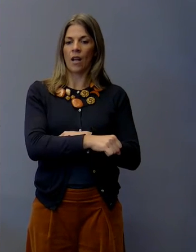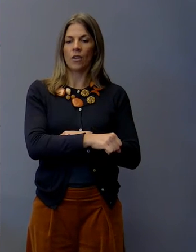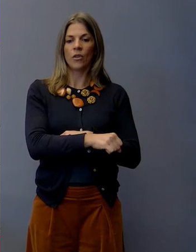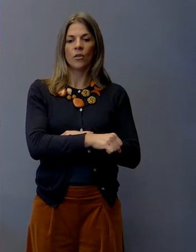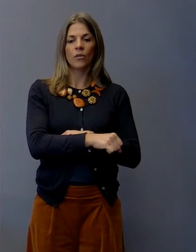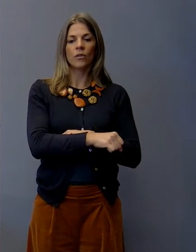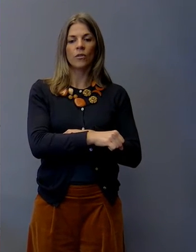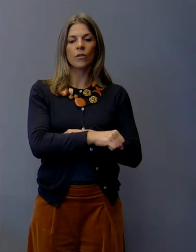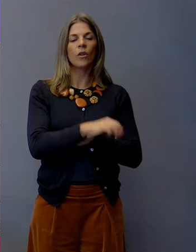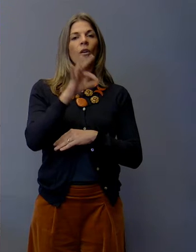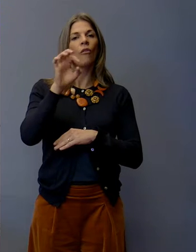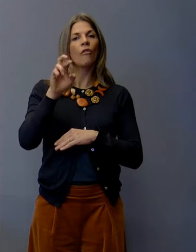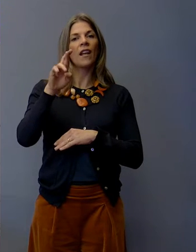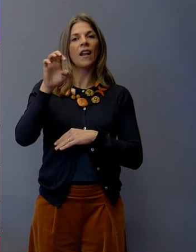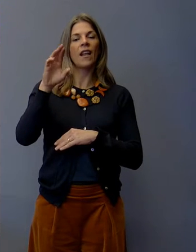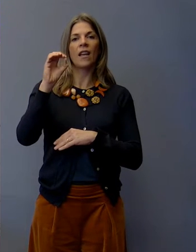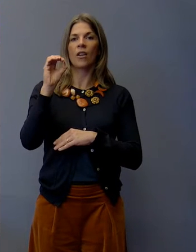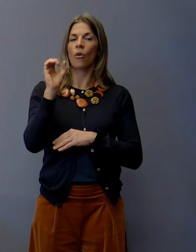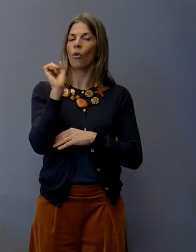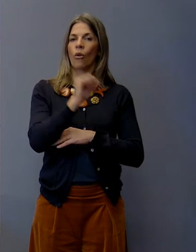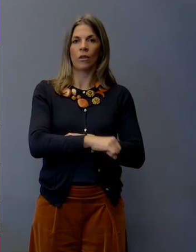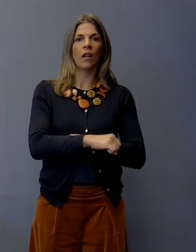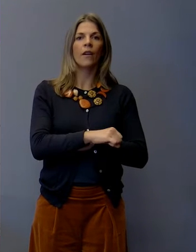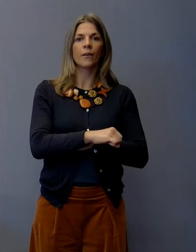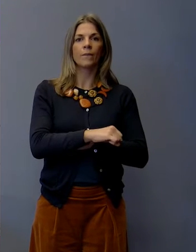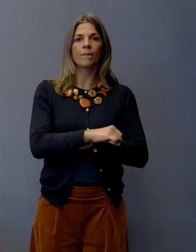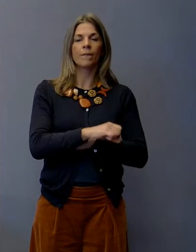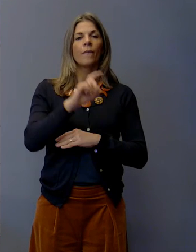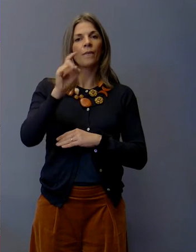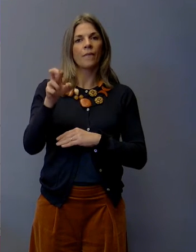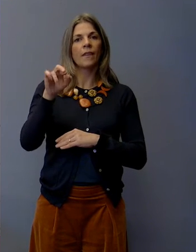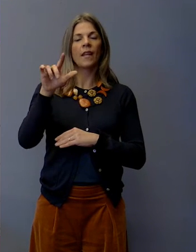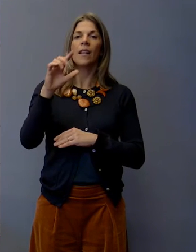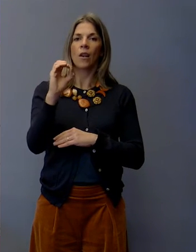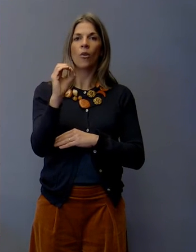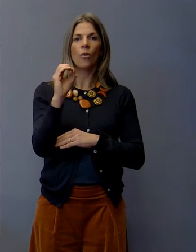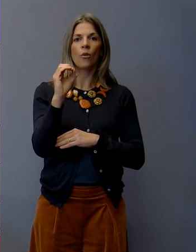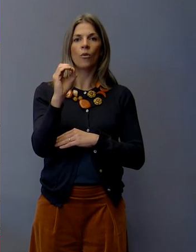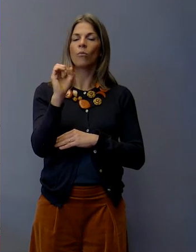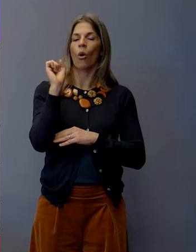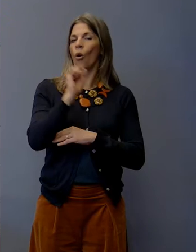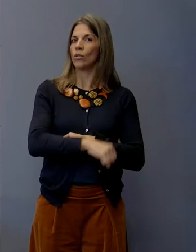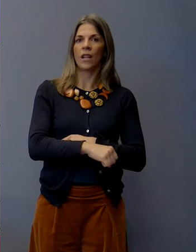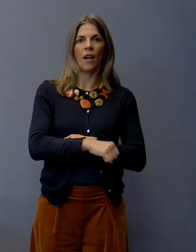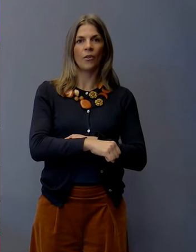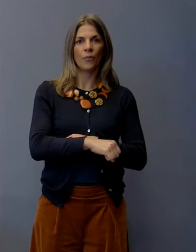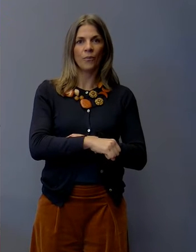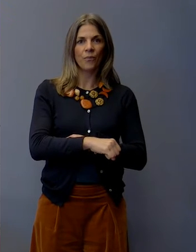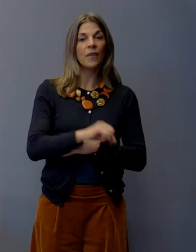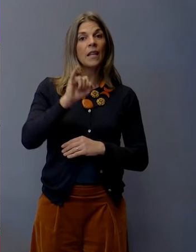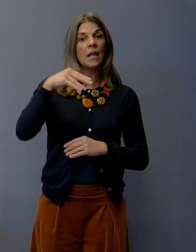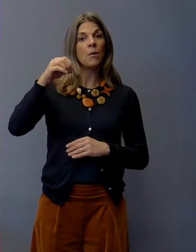consigliere ferrero contrario consigliere grillo contrario consigliere